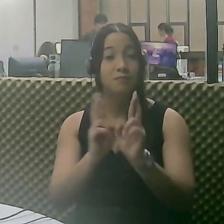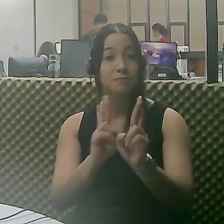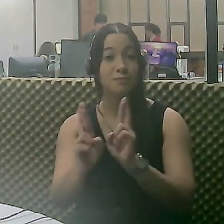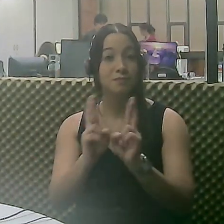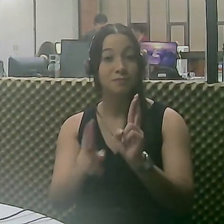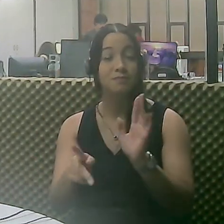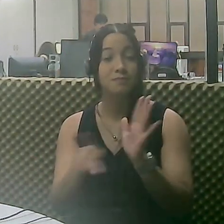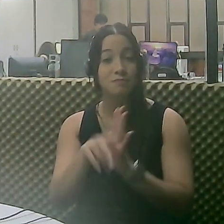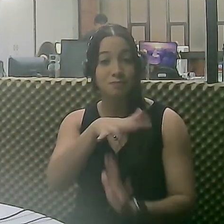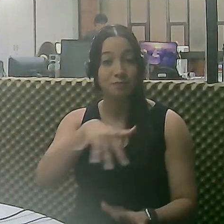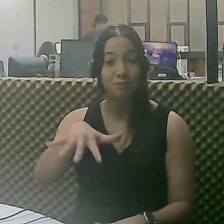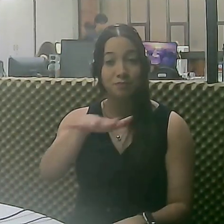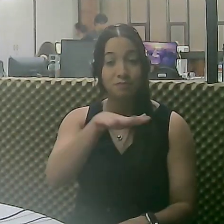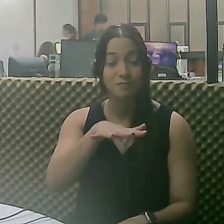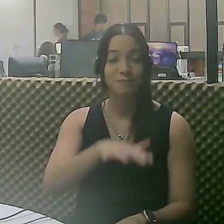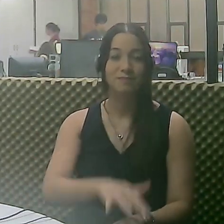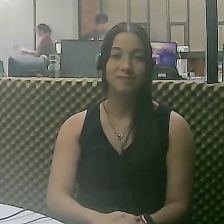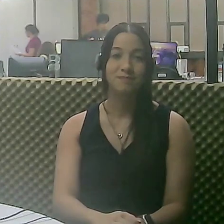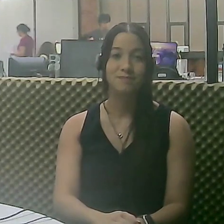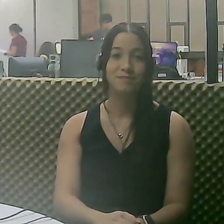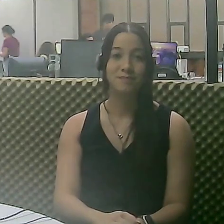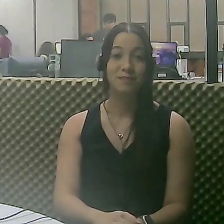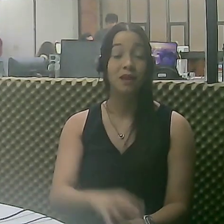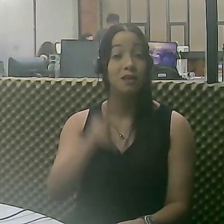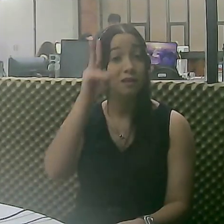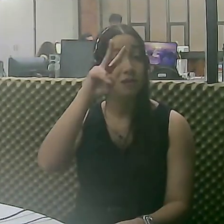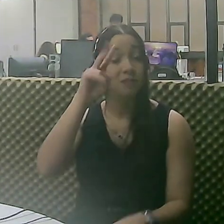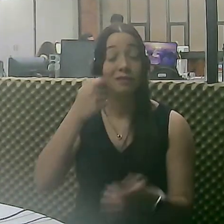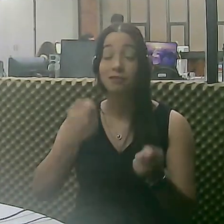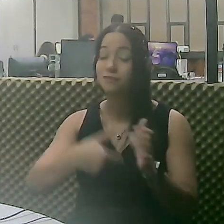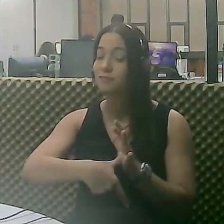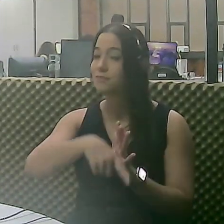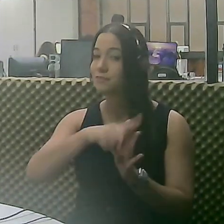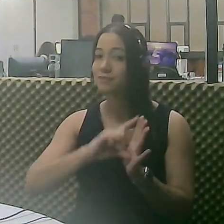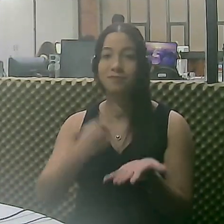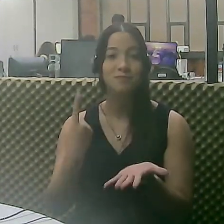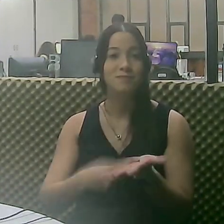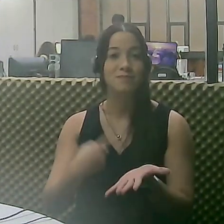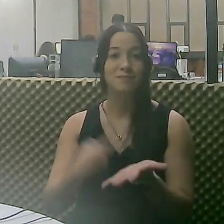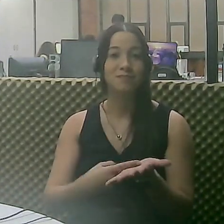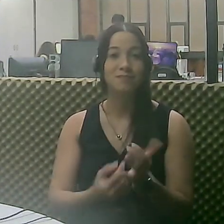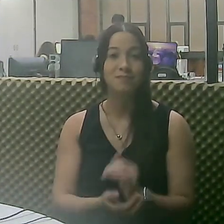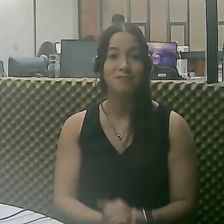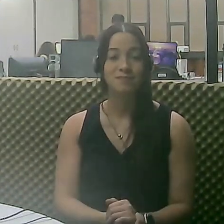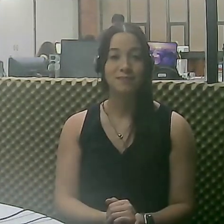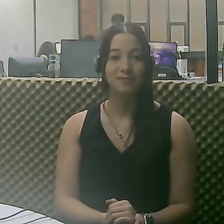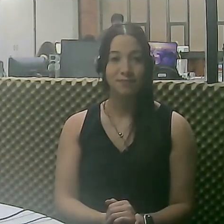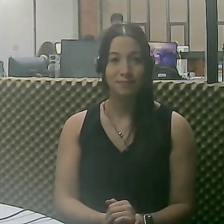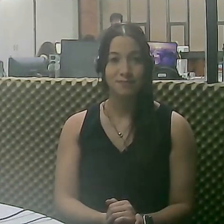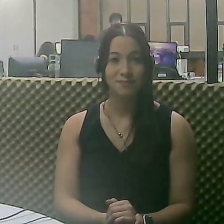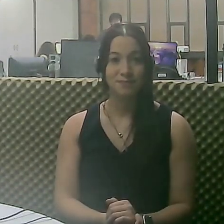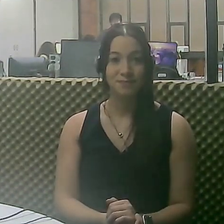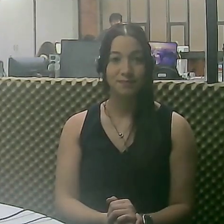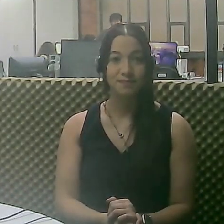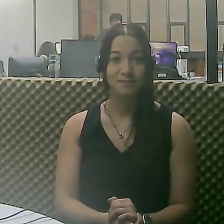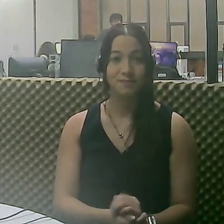demandas apresentadas pela população. Lembrando que não é preciso fazer agendamento.